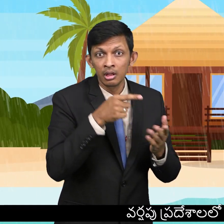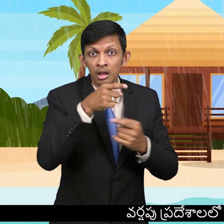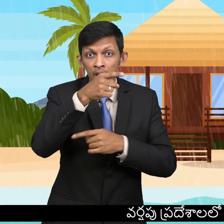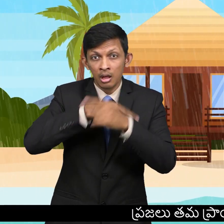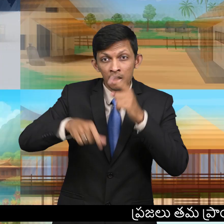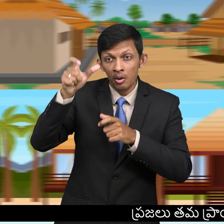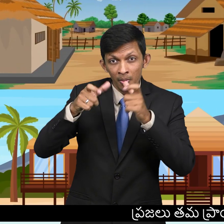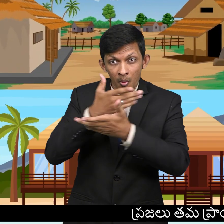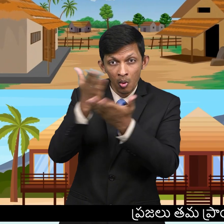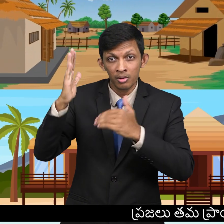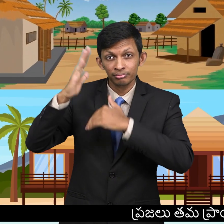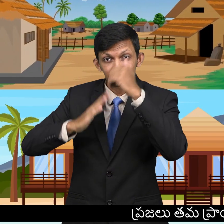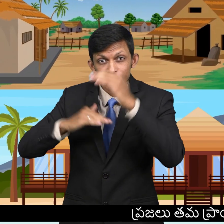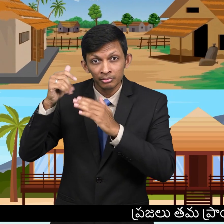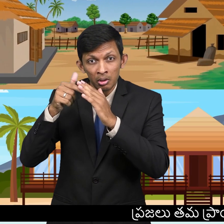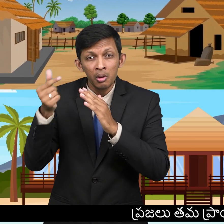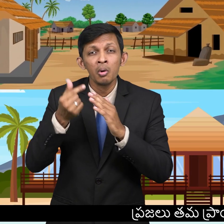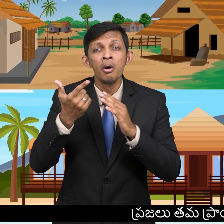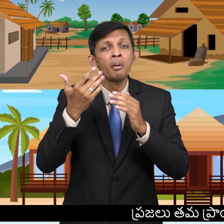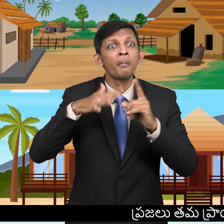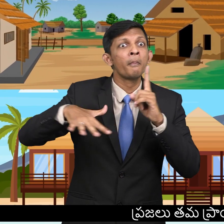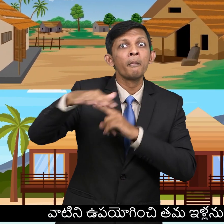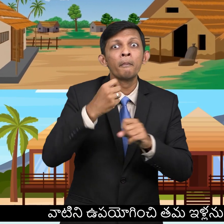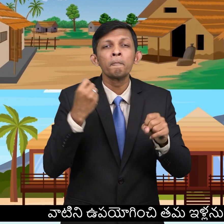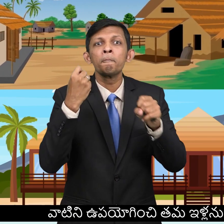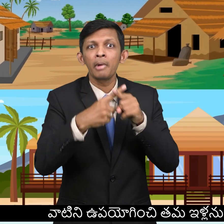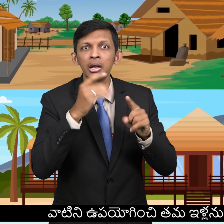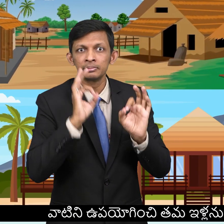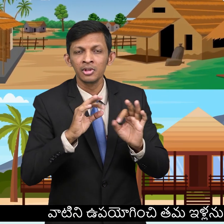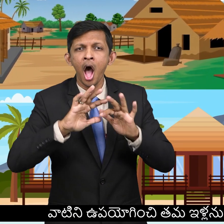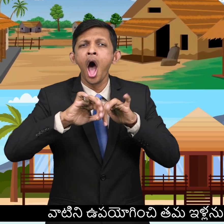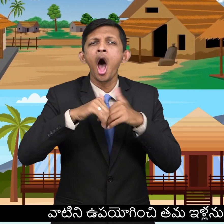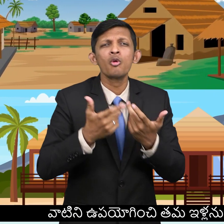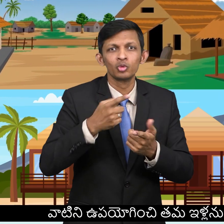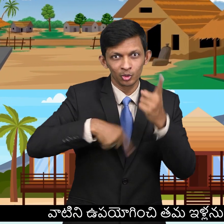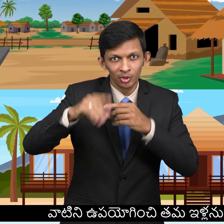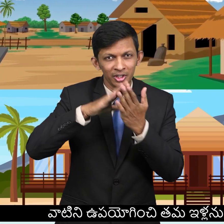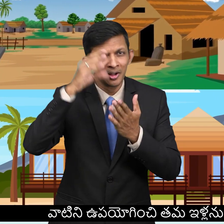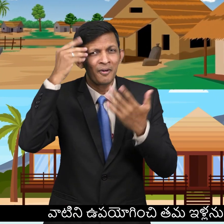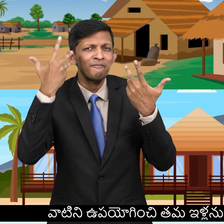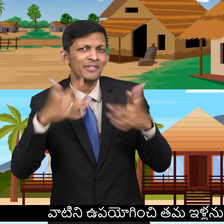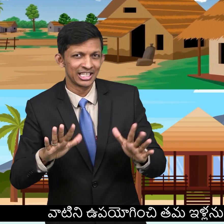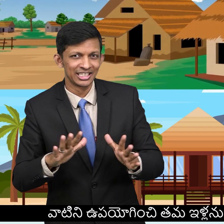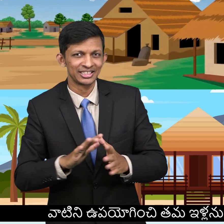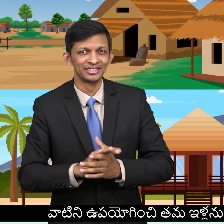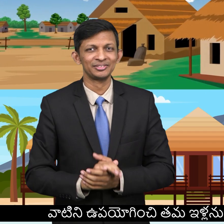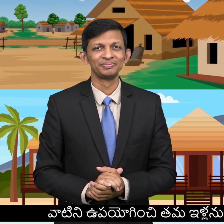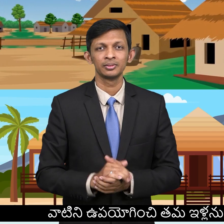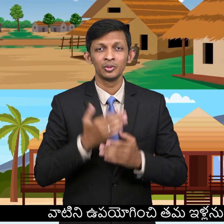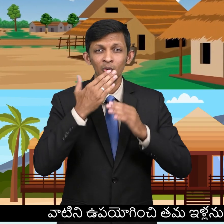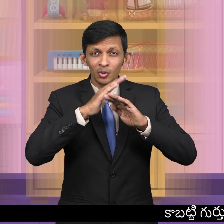వరకు ప్రజలు తమ ప్రాంతానికి అనుకూలమైన వాటిని ఉపయోగించి తమ ఇళ్లను ఎలా